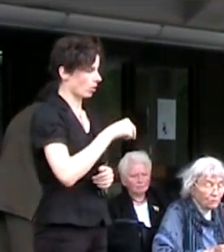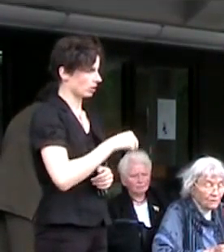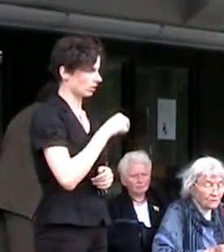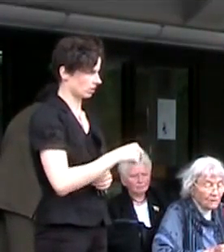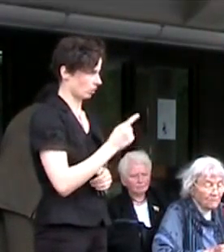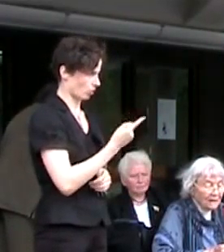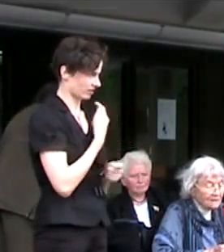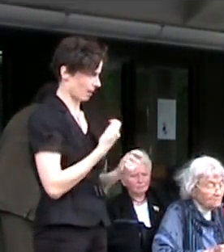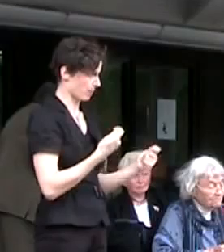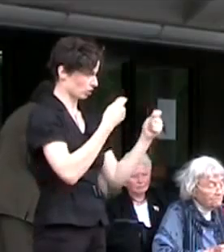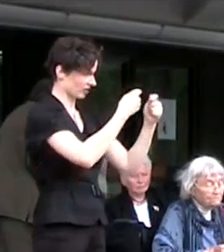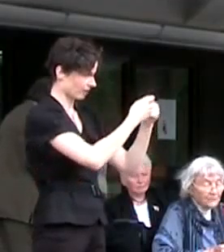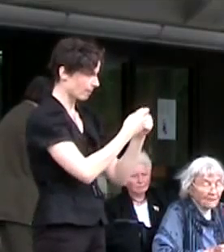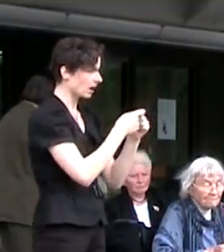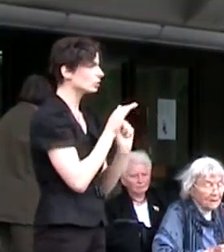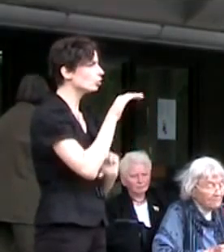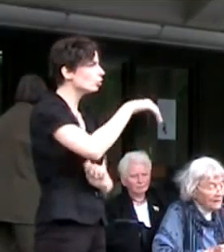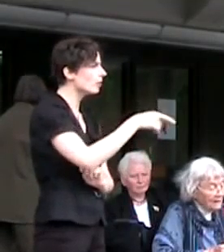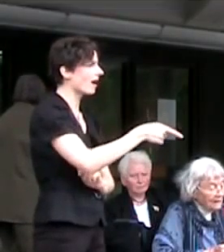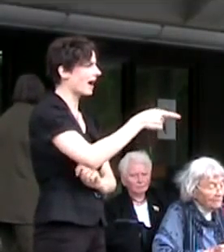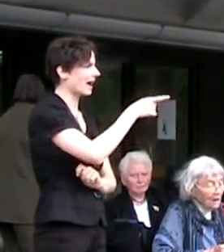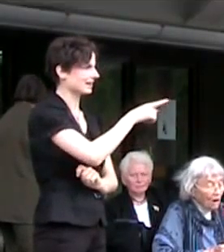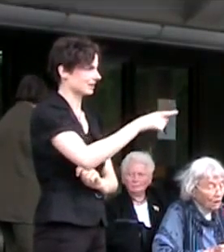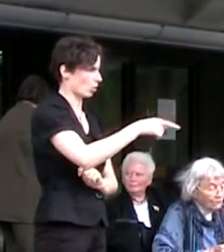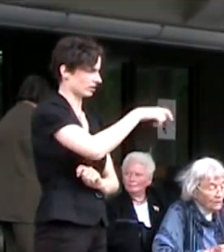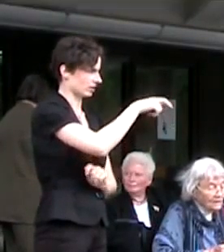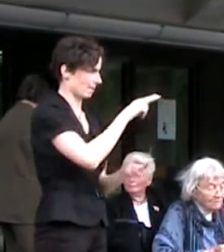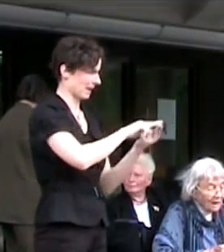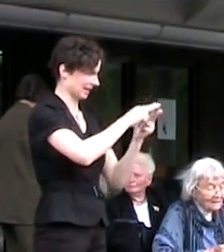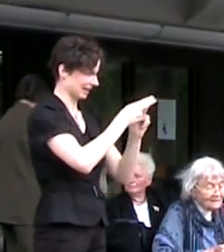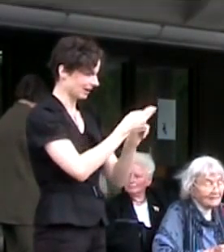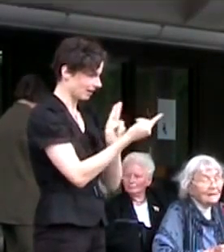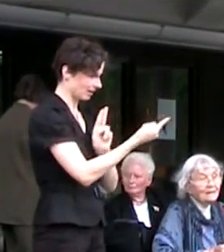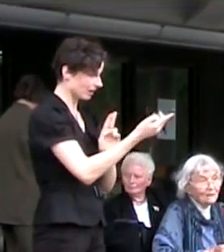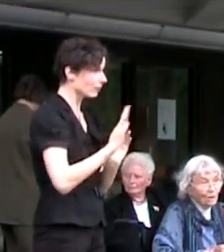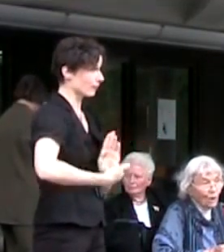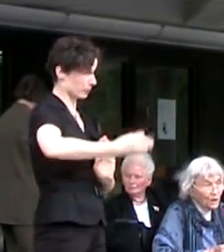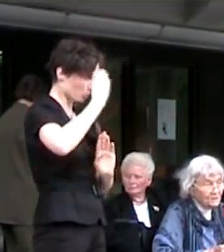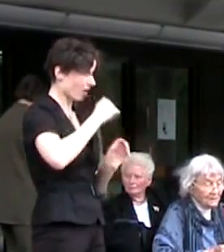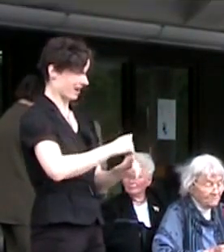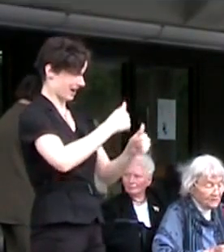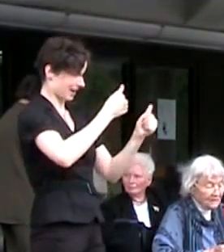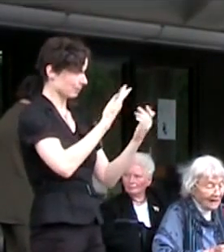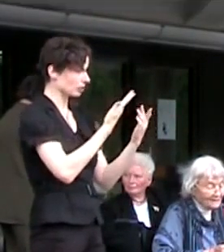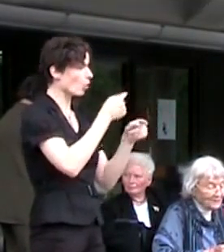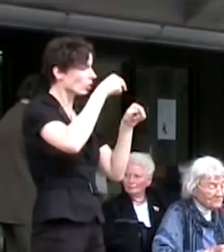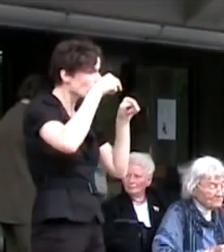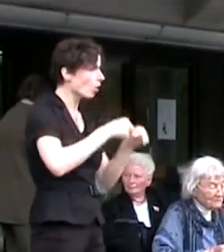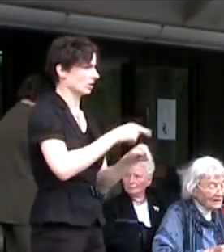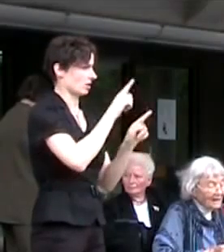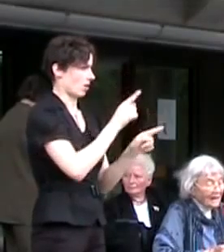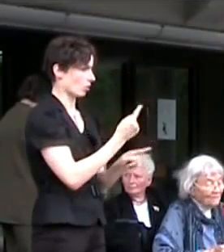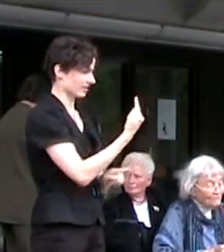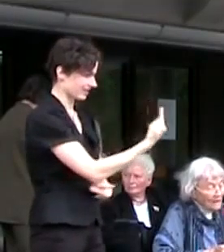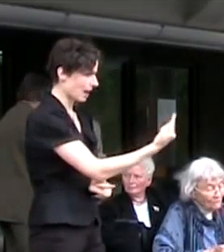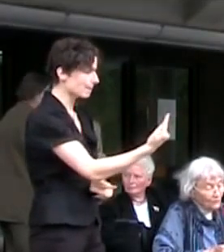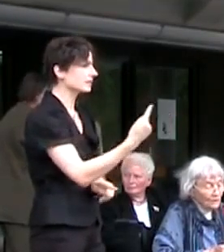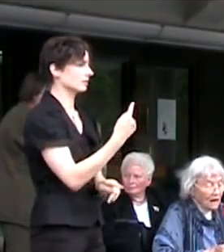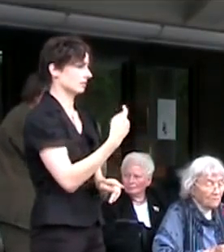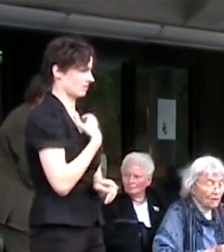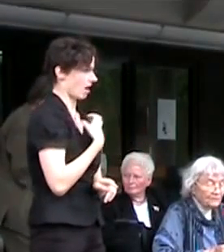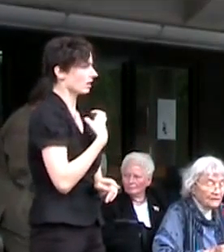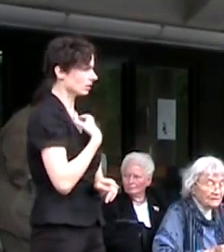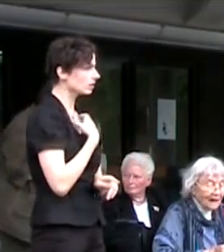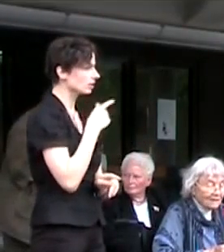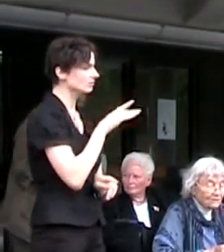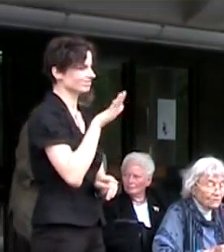unseres Bundesverbandes BPE auch von den meisten ihrer heutigen Psychiater. Wer würde